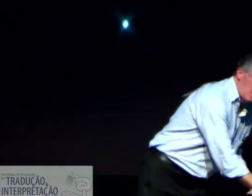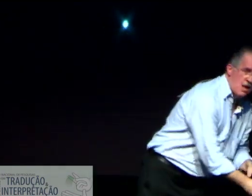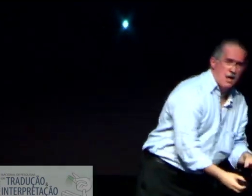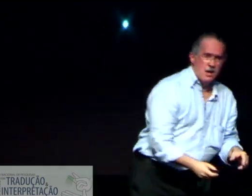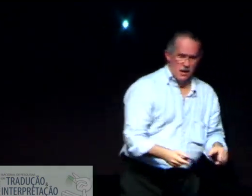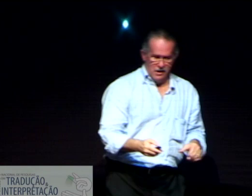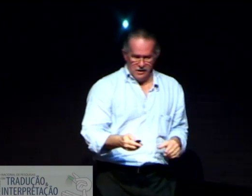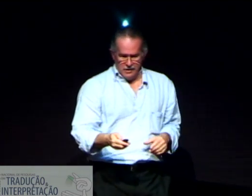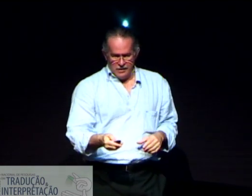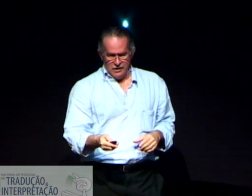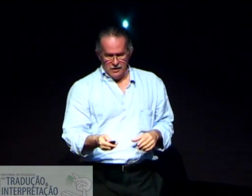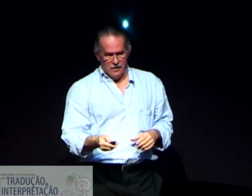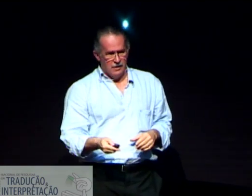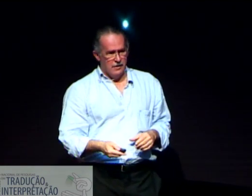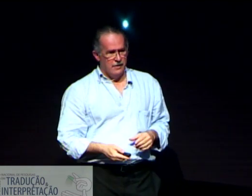em desenvolvimento.